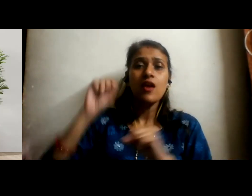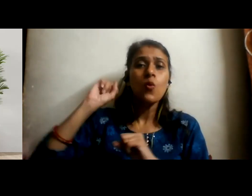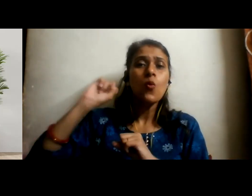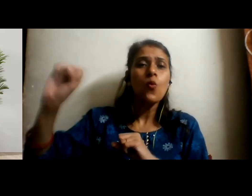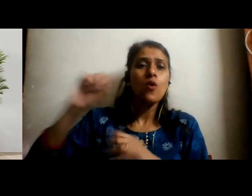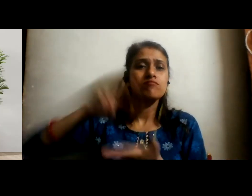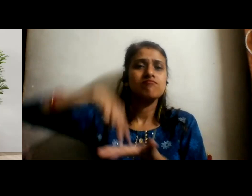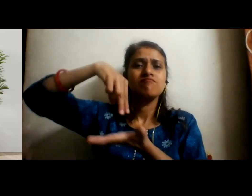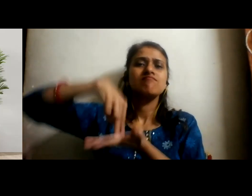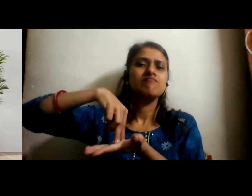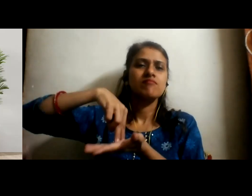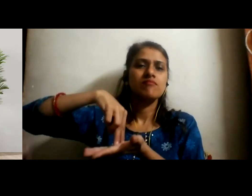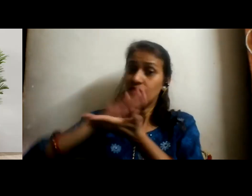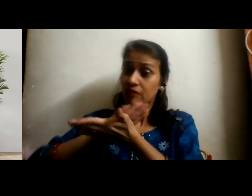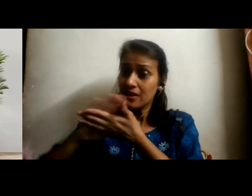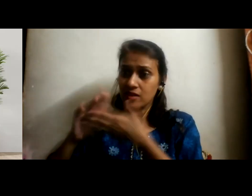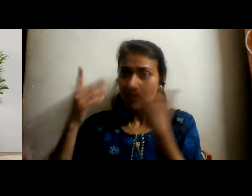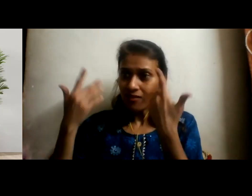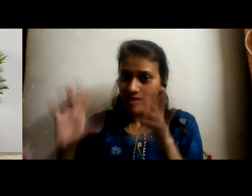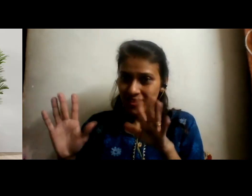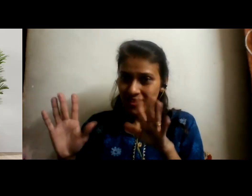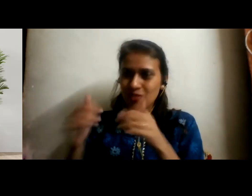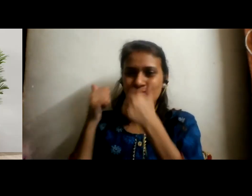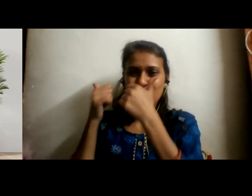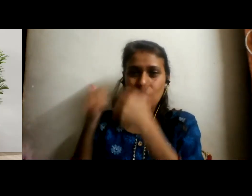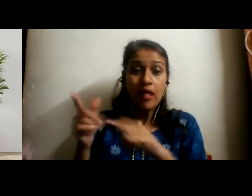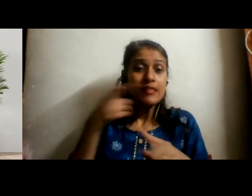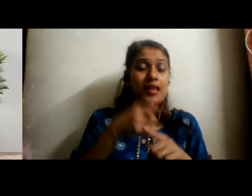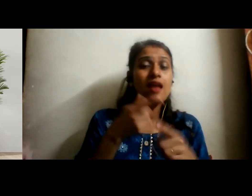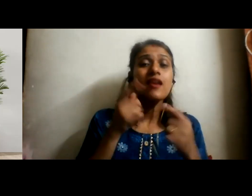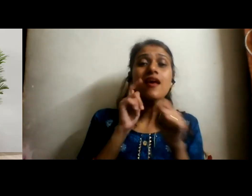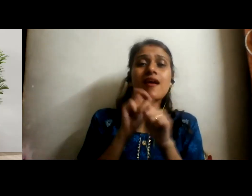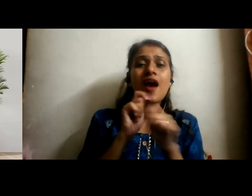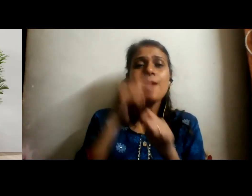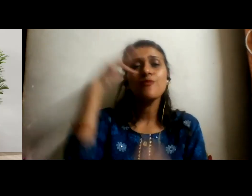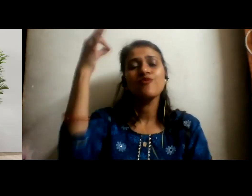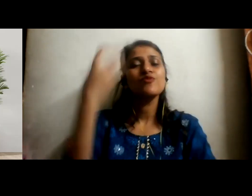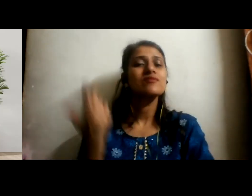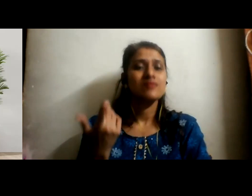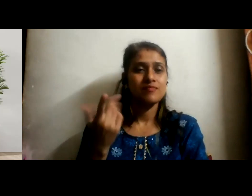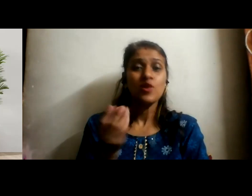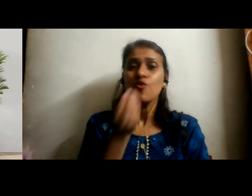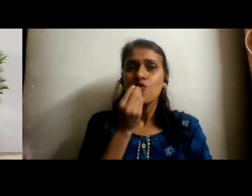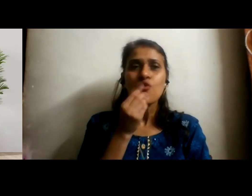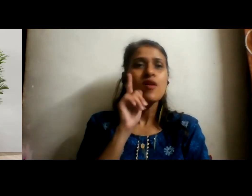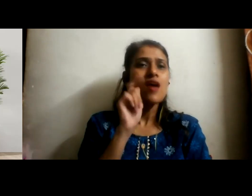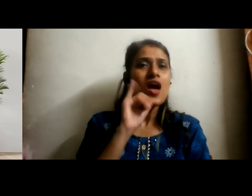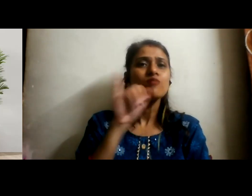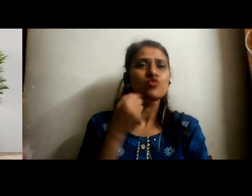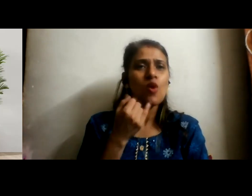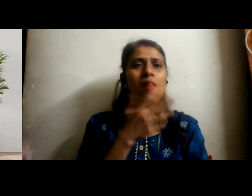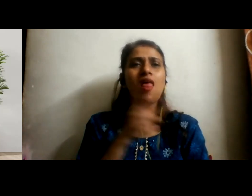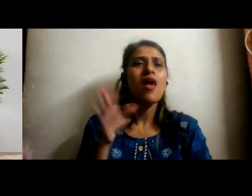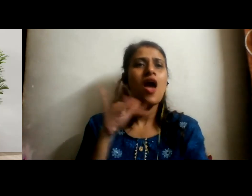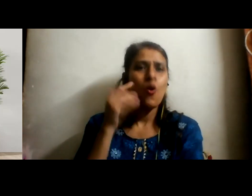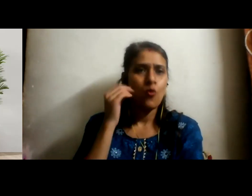लिया, अब आता है काम वोकेशनल ट्रेनिंग का, वही हो जाता है कि इंडिया जैसे डेवलपिंग कंट्री में जहाँ की इतनी बेरोजगारी है, गरीबी